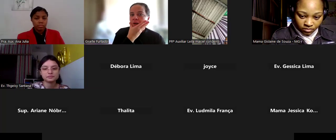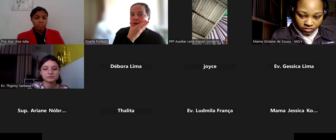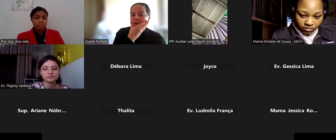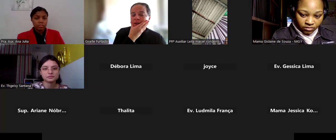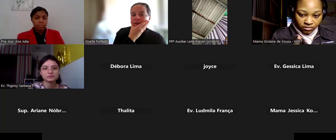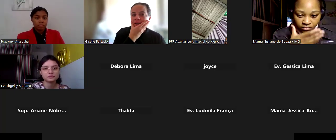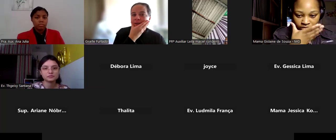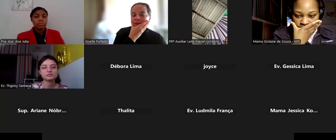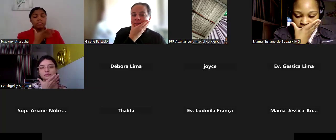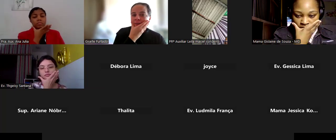é